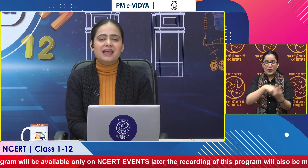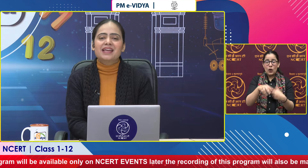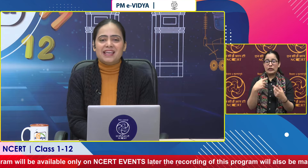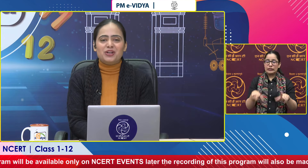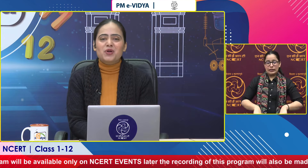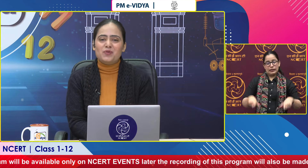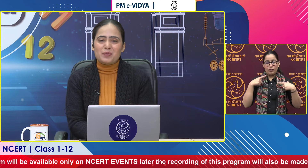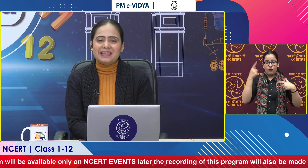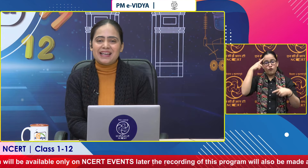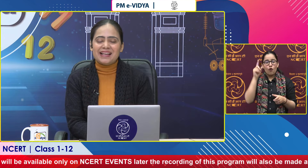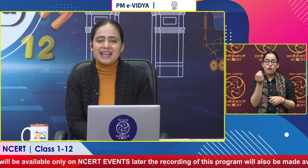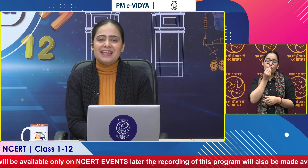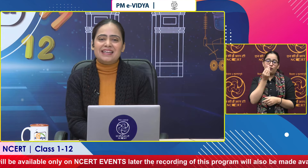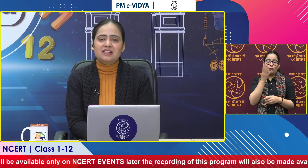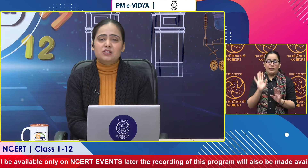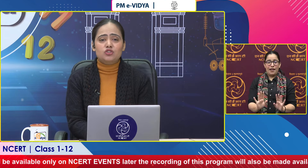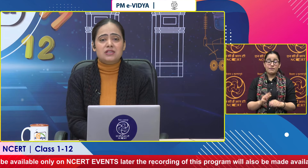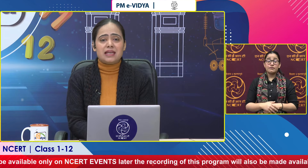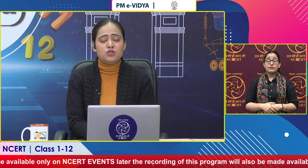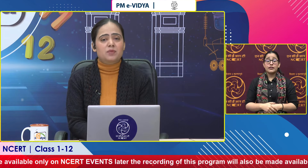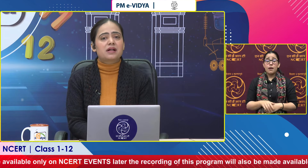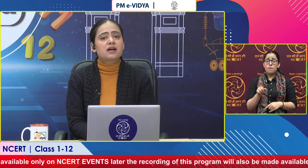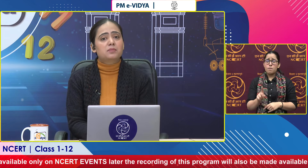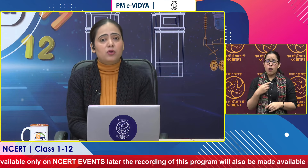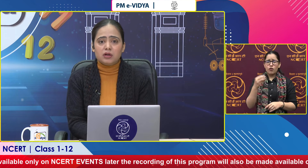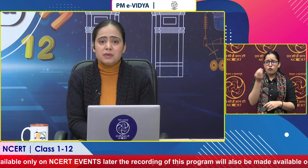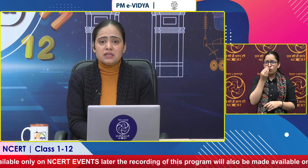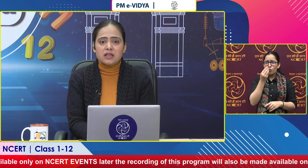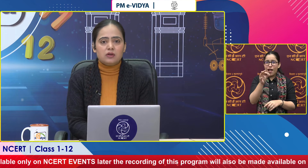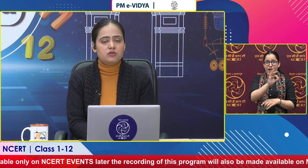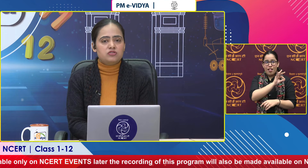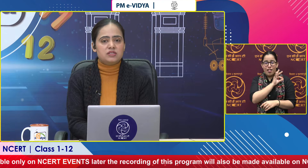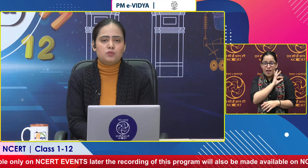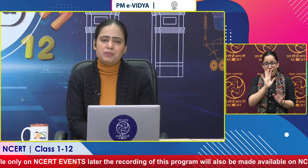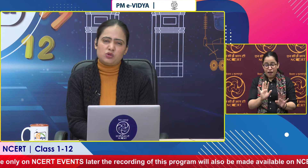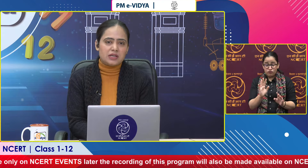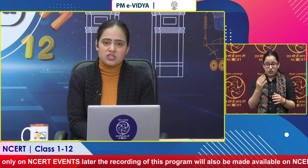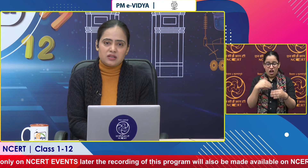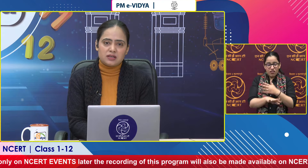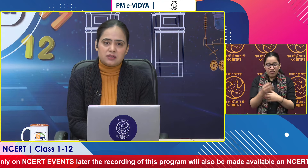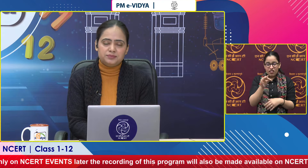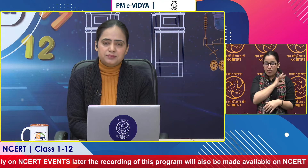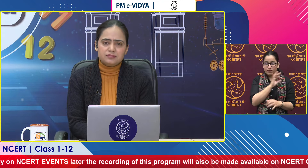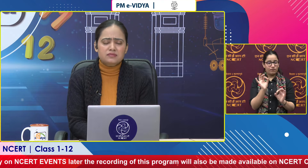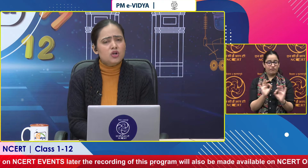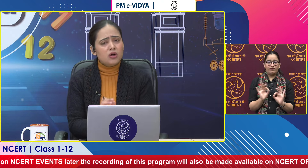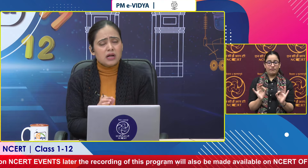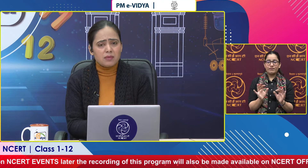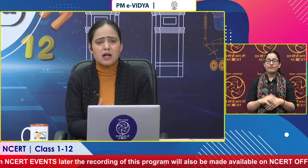हैं। खैर वो बात अलग है, लेकिन कुछ चीज़ें हैं जो हमें खानी बहुत पसंद है, कुछ चीज़ें जो बिल्कुल अच्छी नहीं लगती। और हम